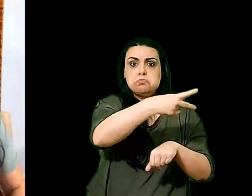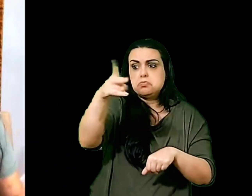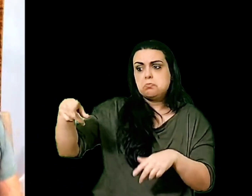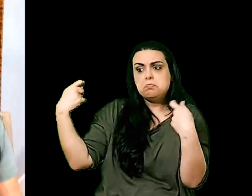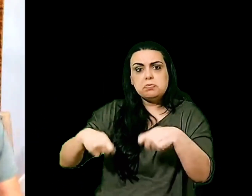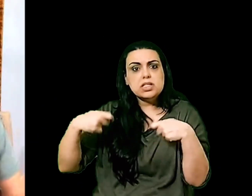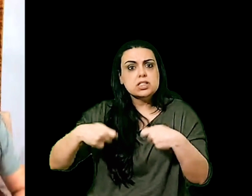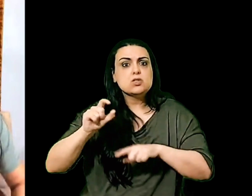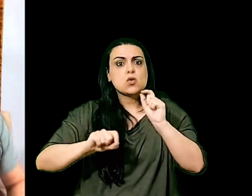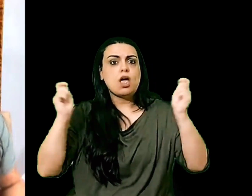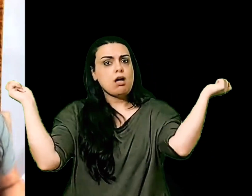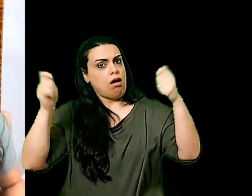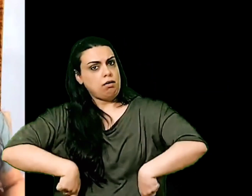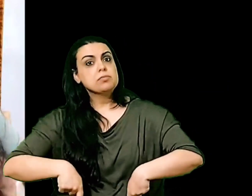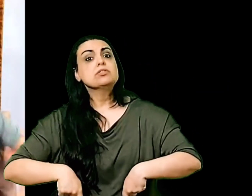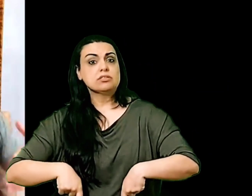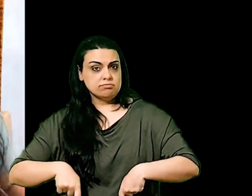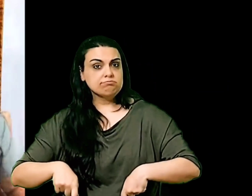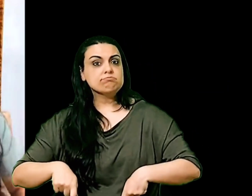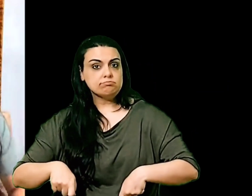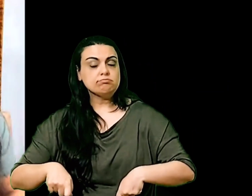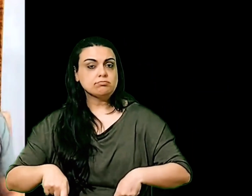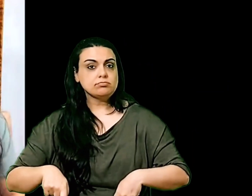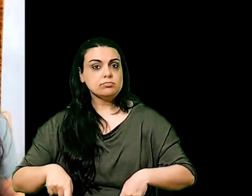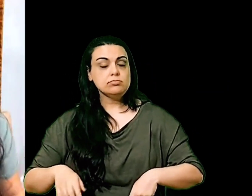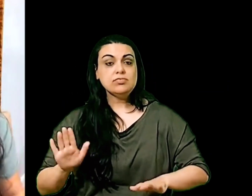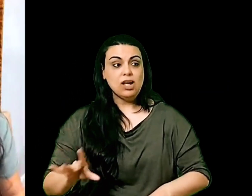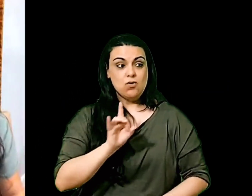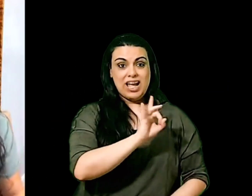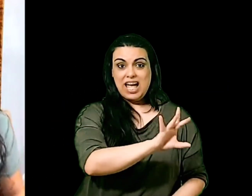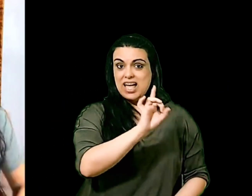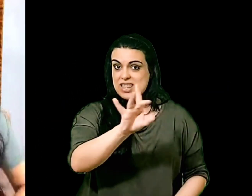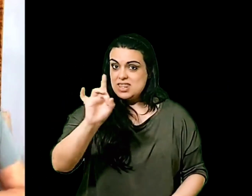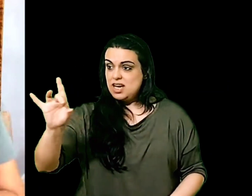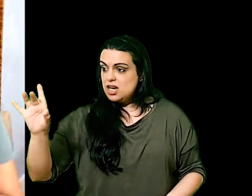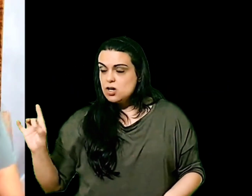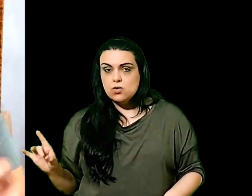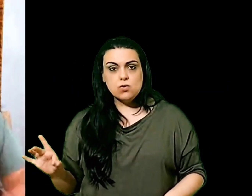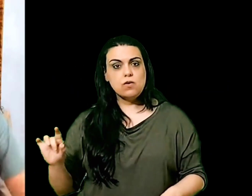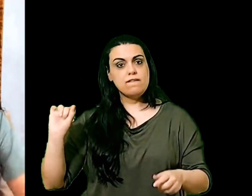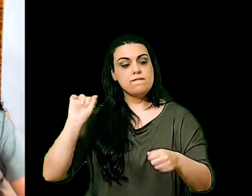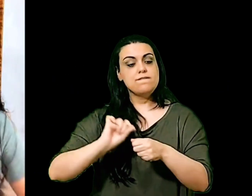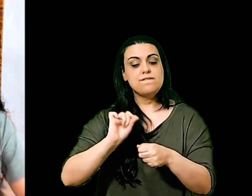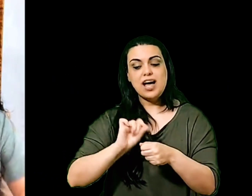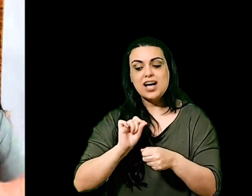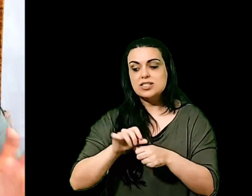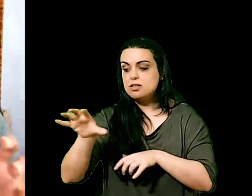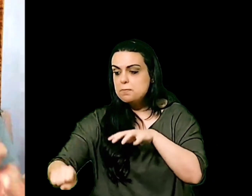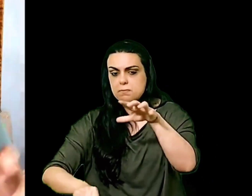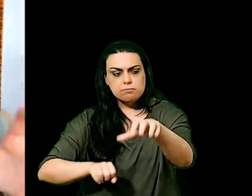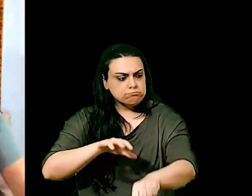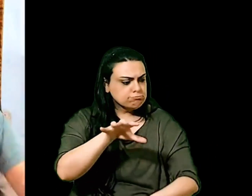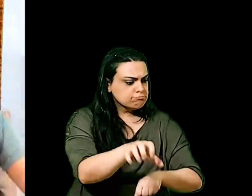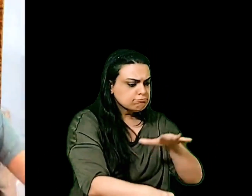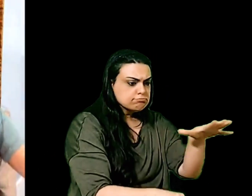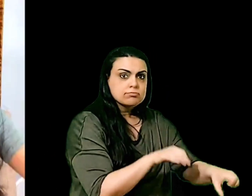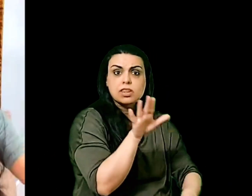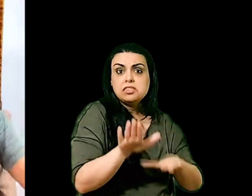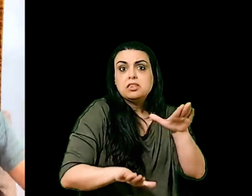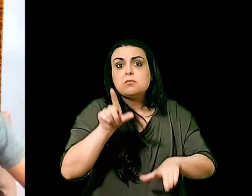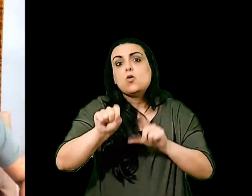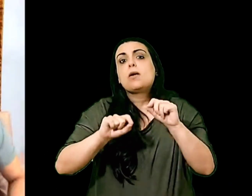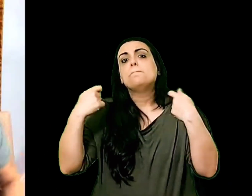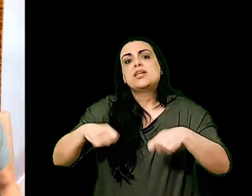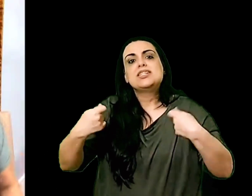aproveitar de acordo com as suas condições, de acordo com a sua capacidade. Então, cada um vai fazer